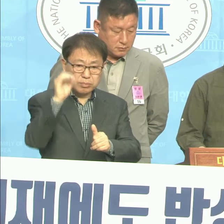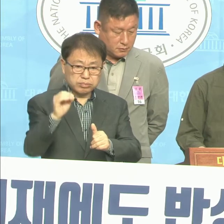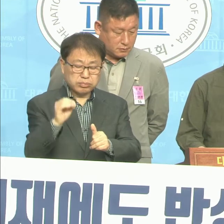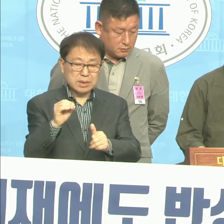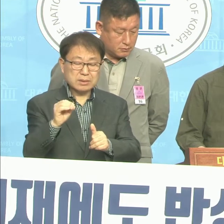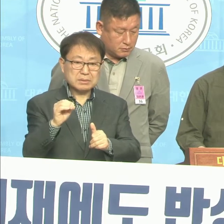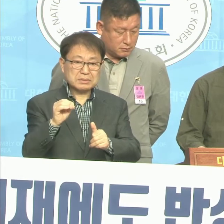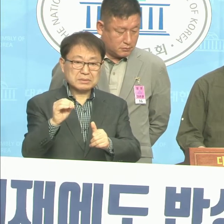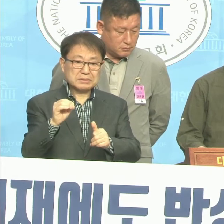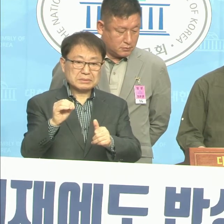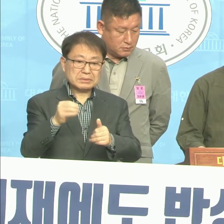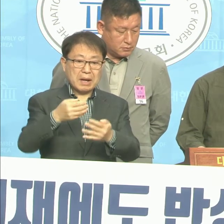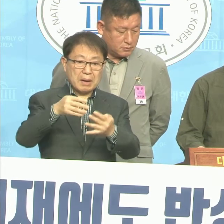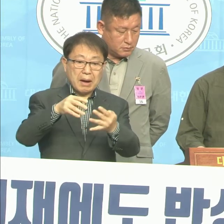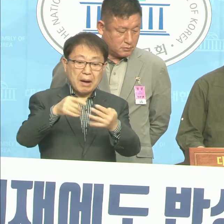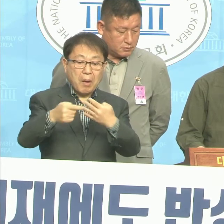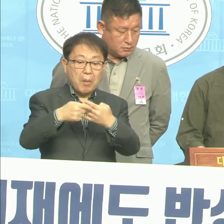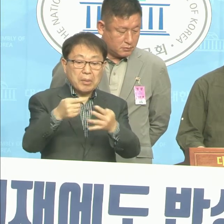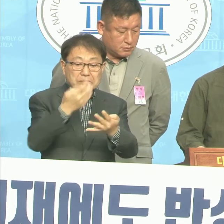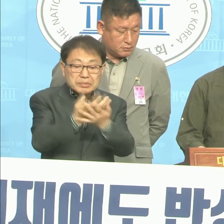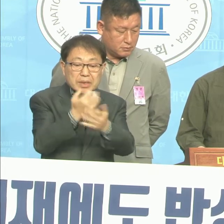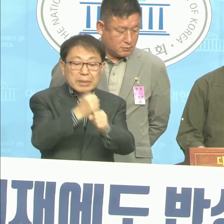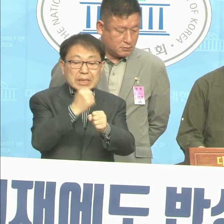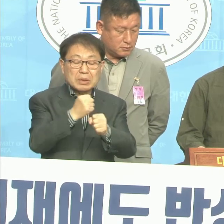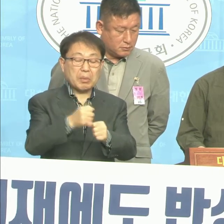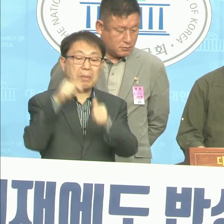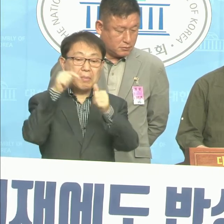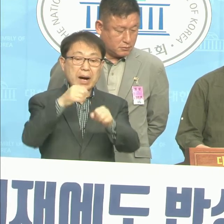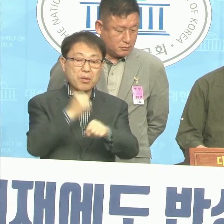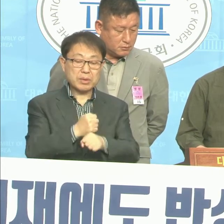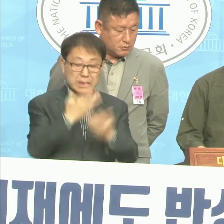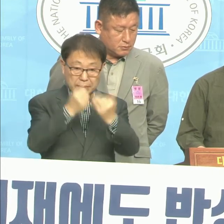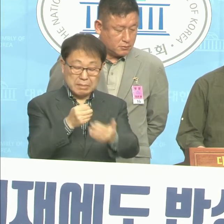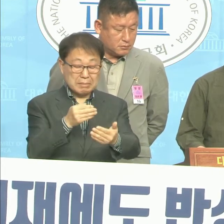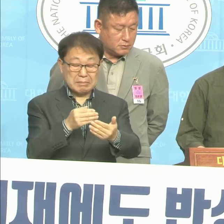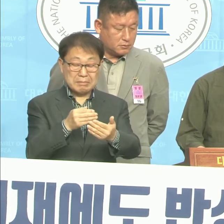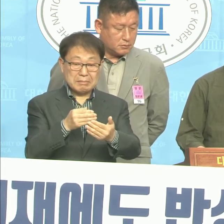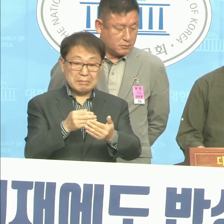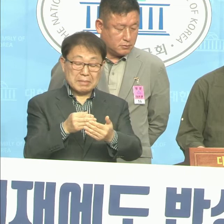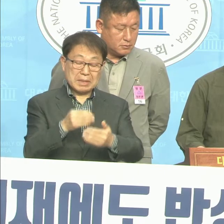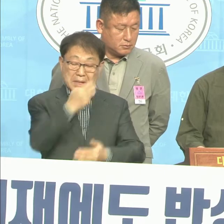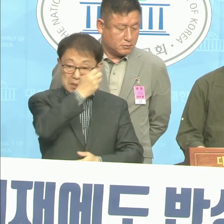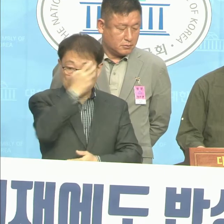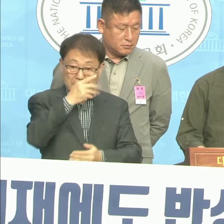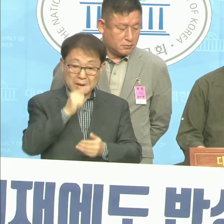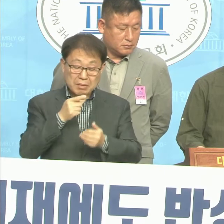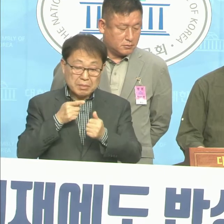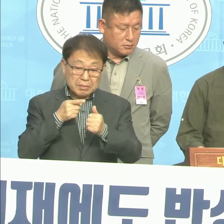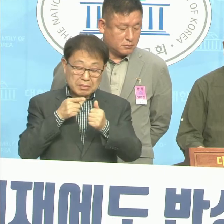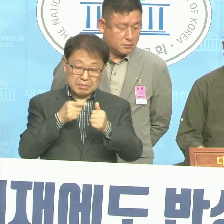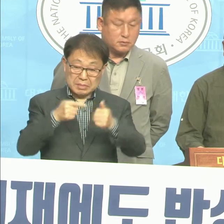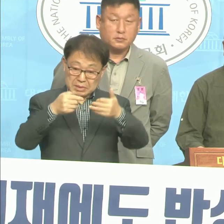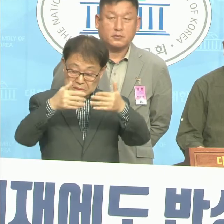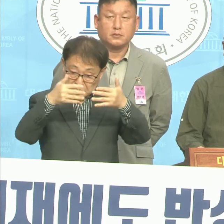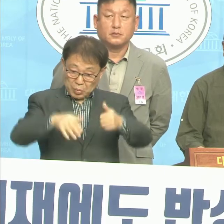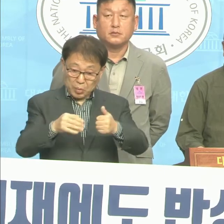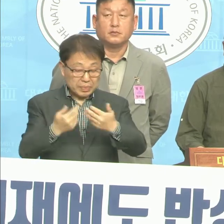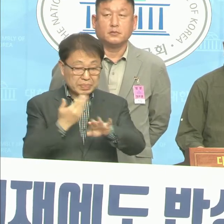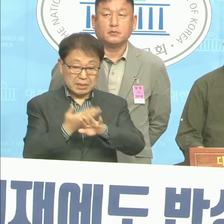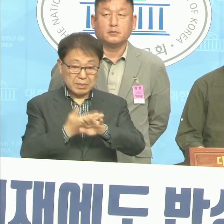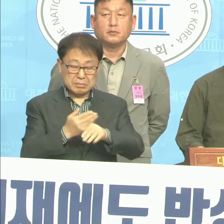꿰매 글 작성 하도록 강요하고 만약 협력사에 굉장히 금액이 삼성 요구 기전과 다르면 무조건